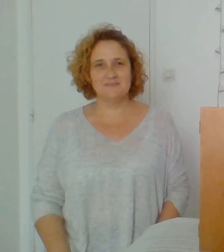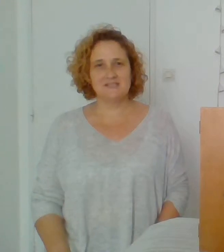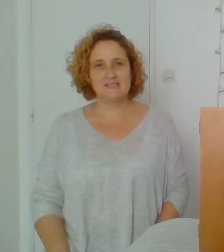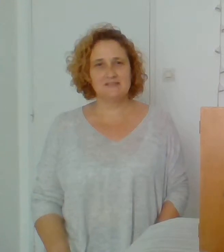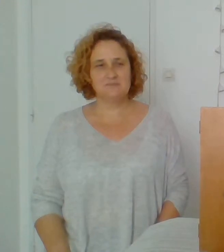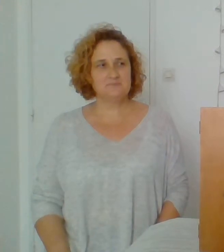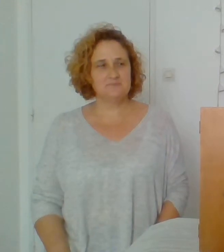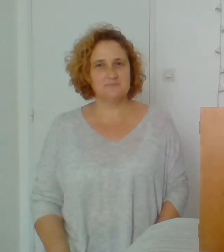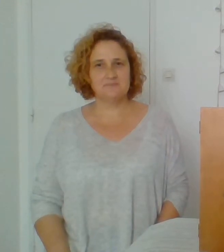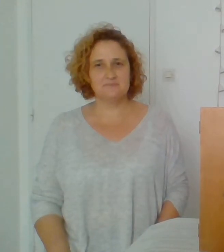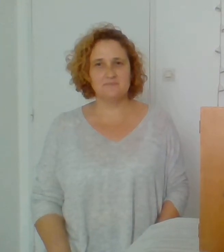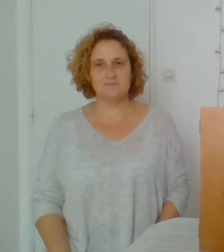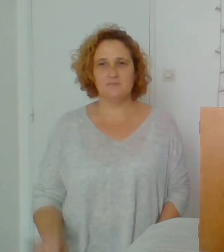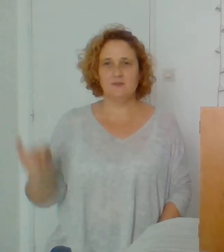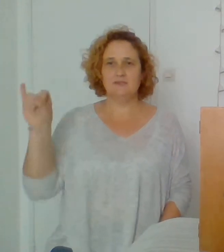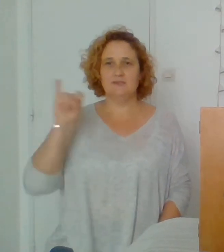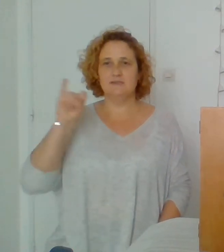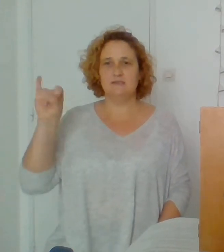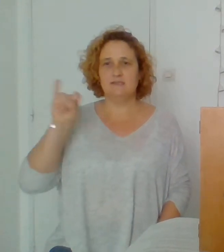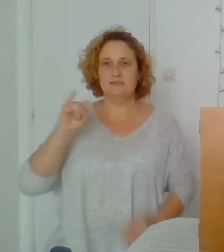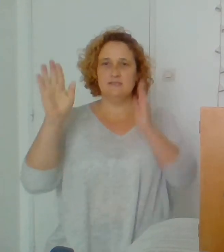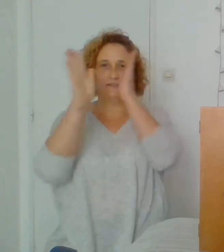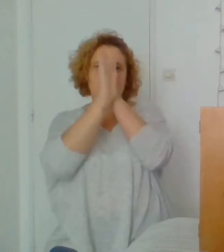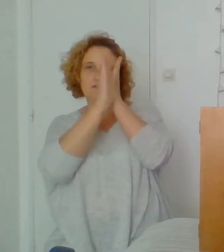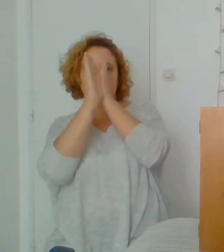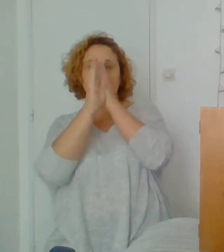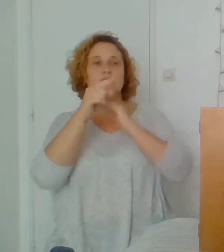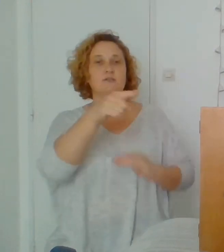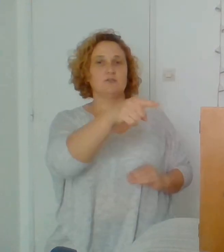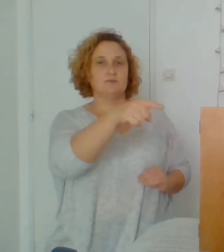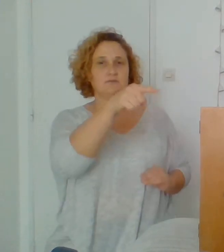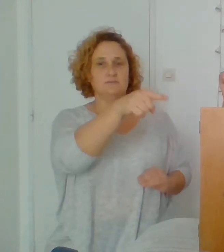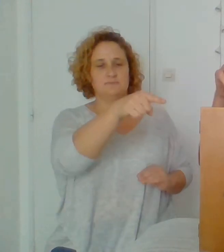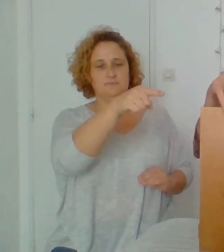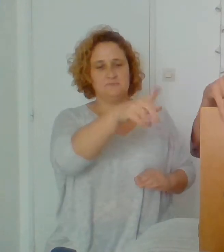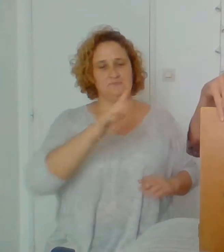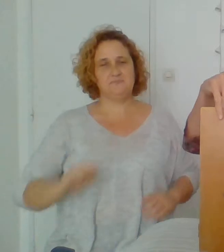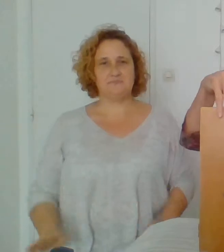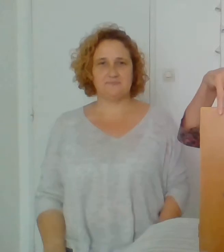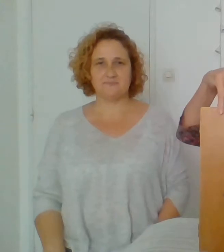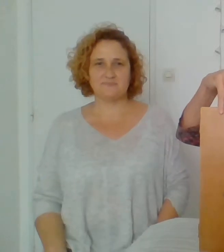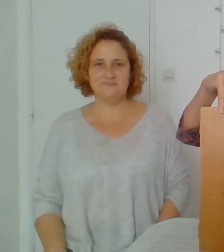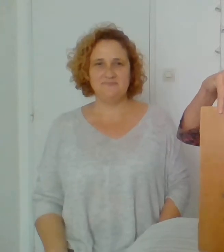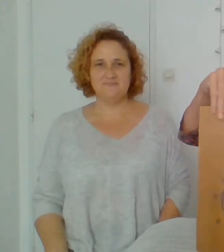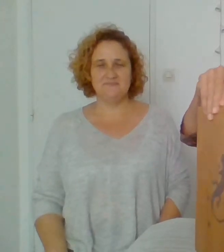toc toc toc qui se cache dans notre boîte